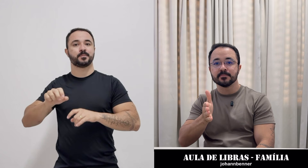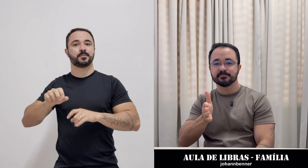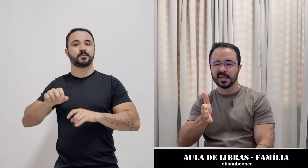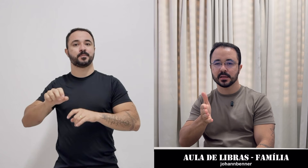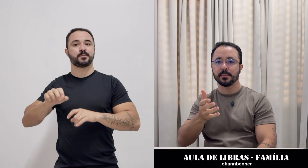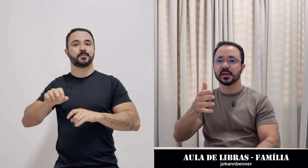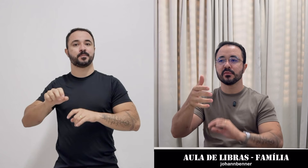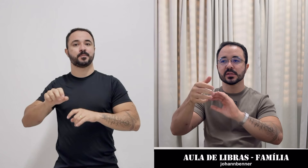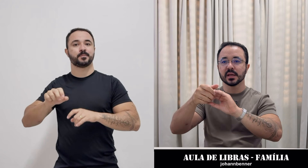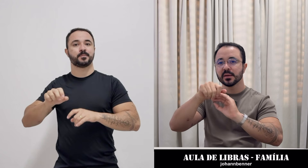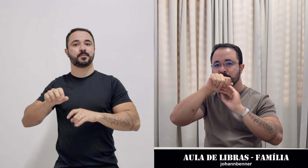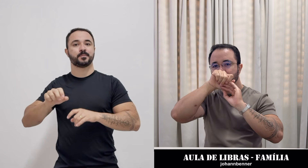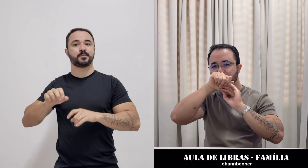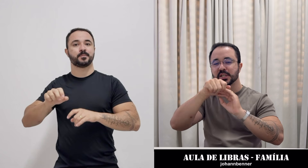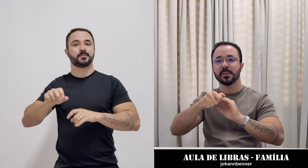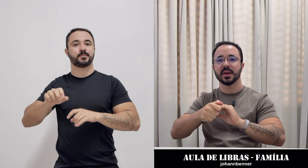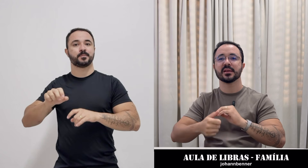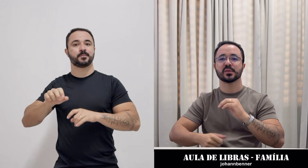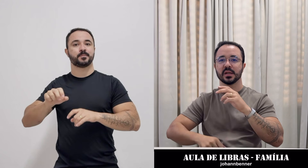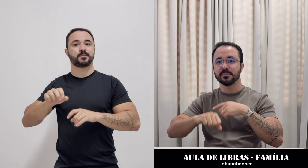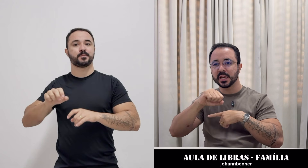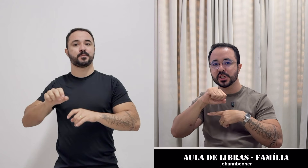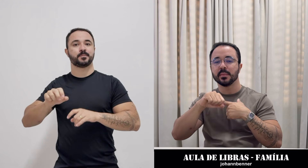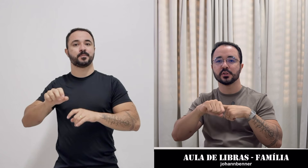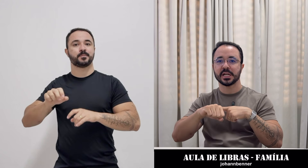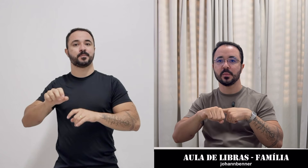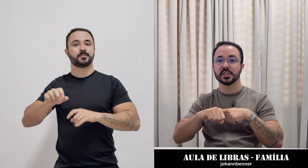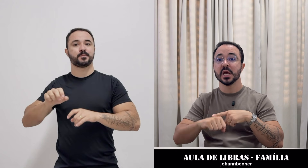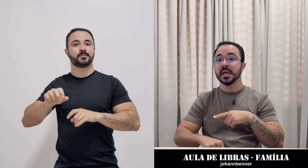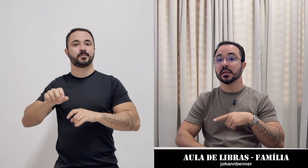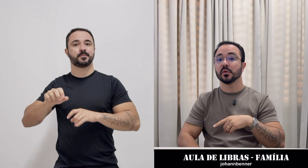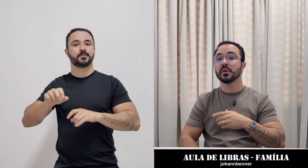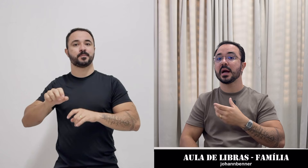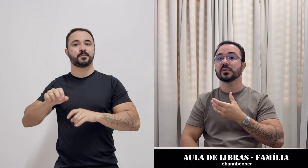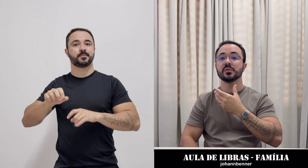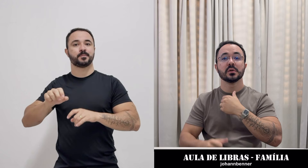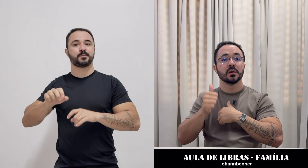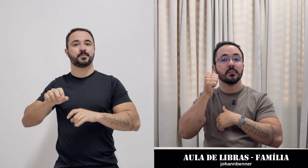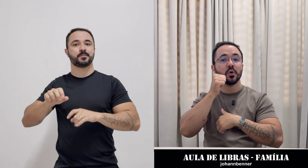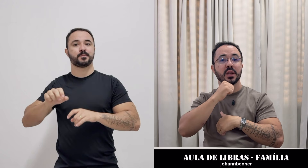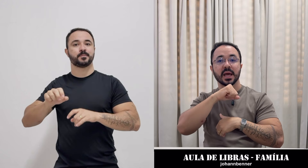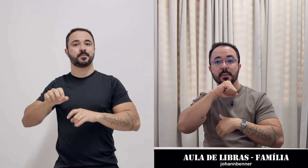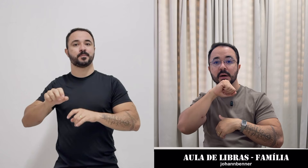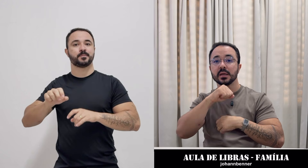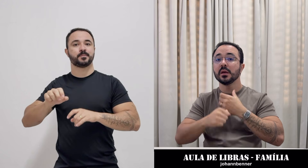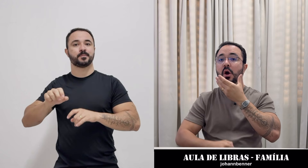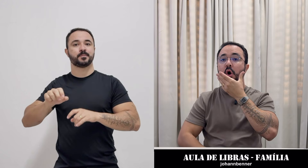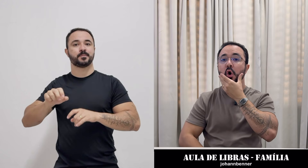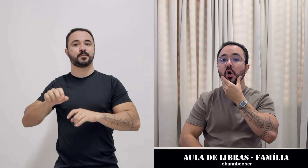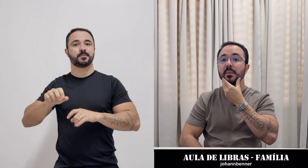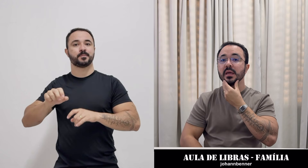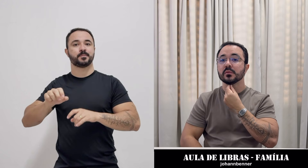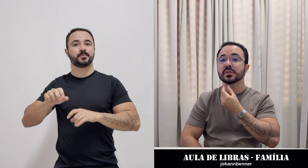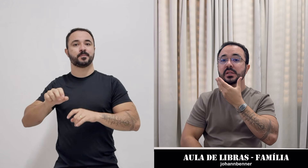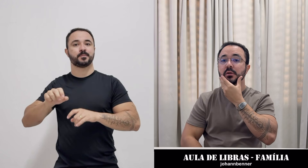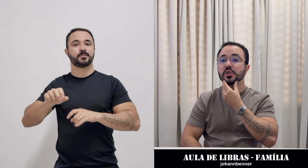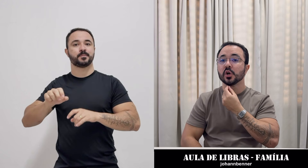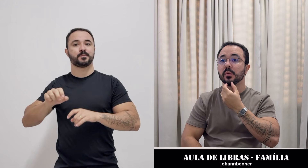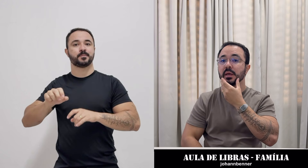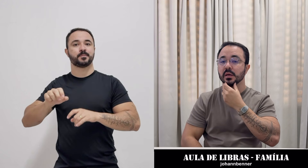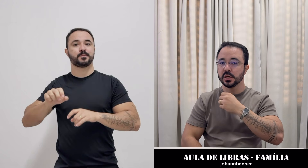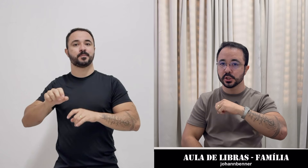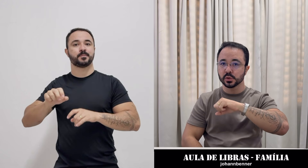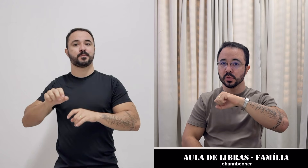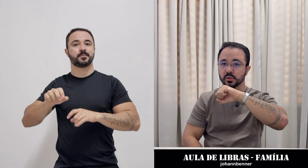mãe, né? Que é para quem você pede a bênção ali, beija a mão geralmente. Então, no caso, mulher, mãe, homem, o sinal